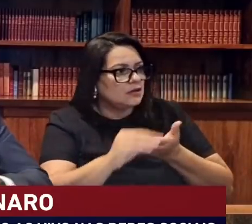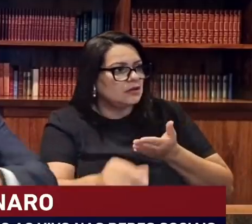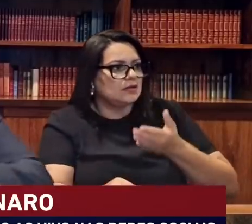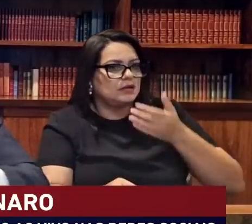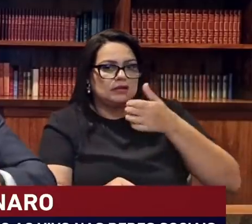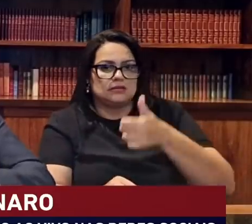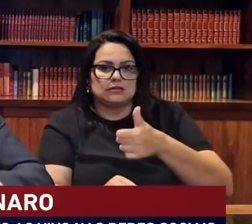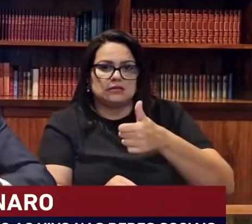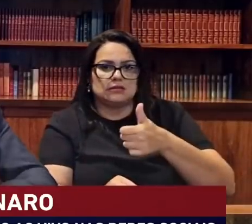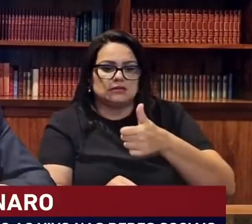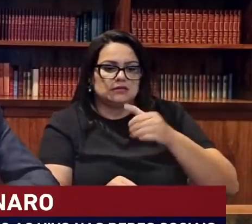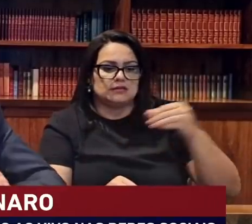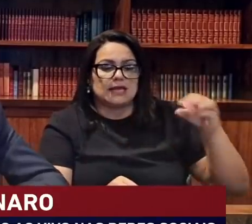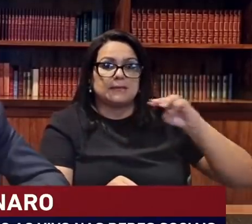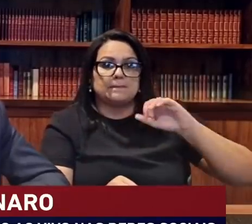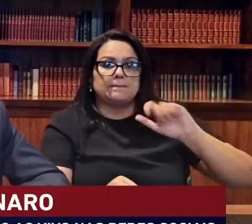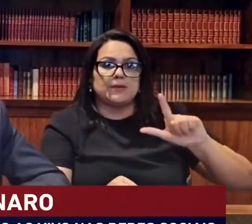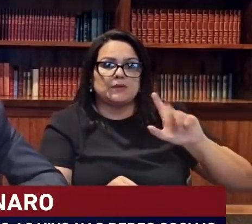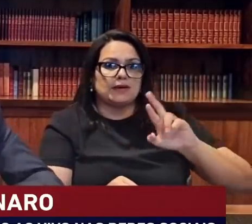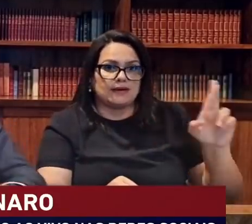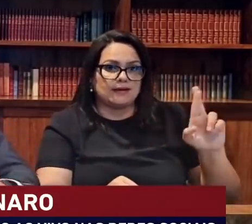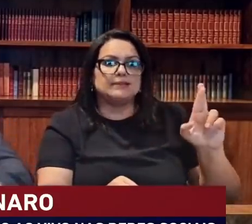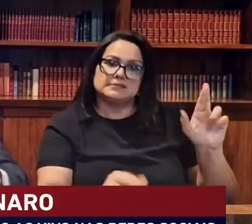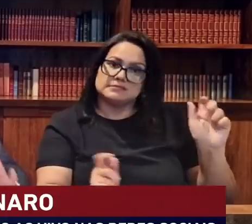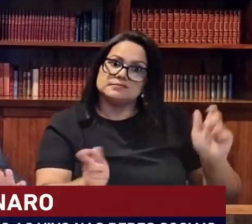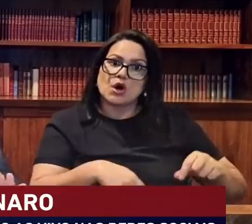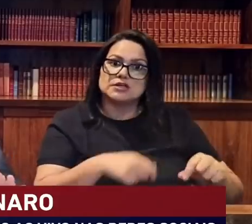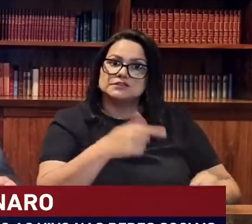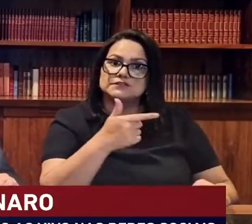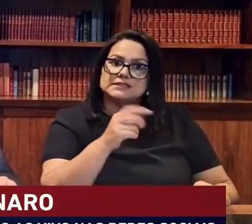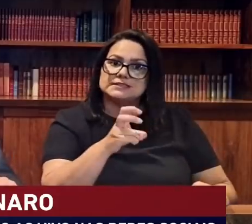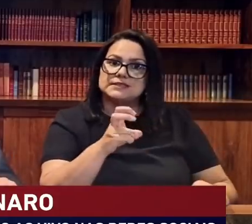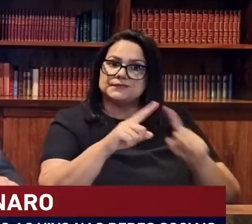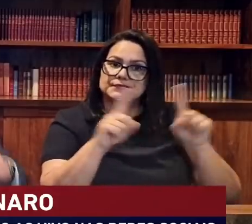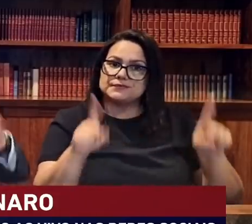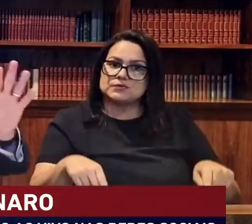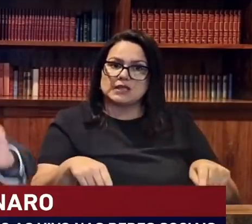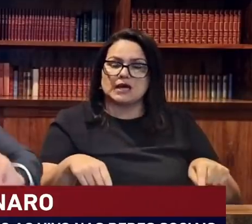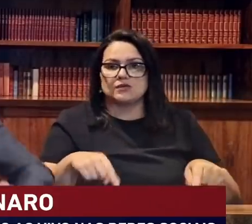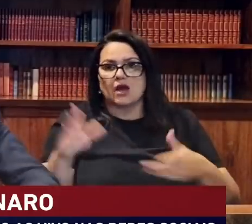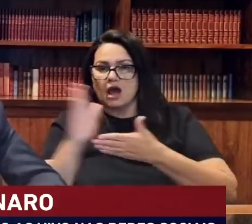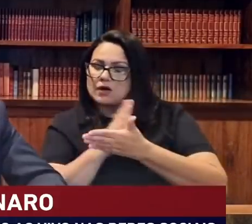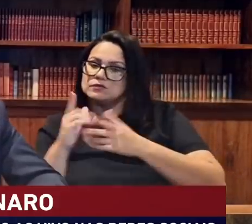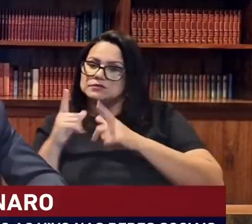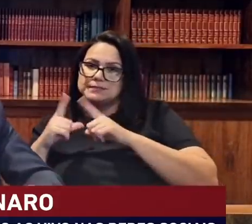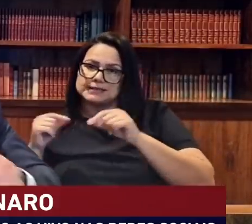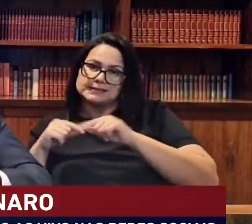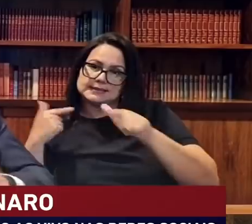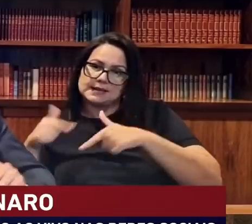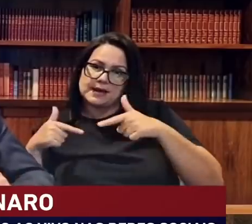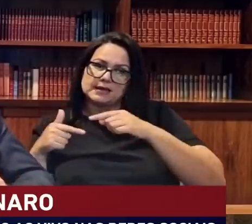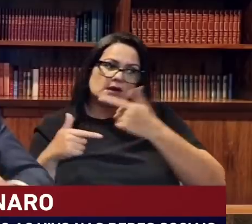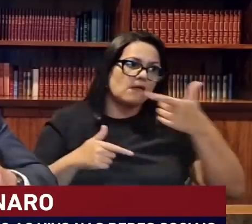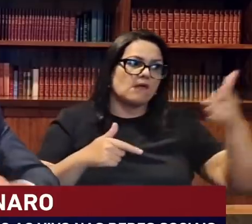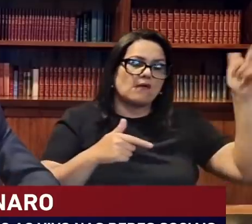mil, mais ou menos 100 mil reais, pode ter 25 servidores. Em média, Tá, metade fica aqui, metade fica no estado. Alguns usam